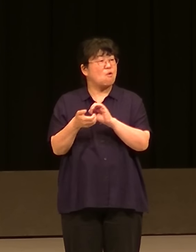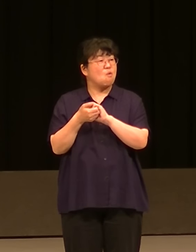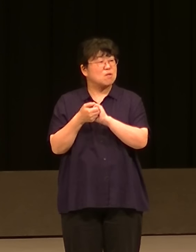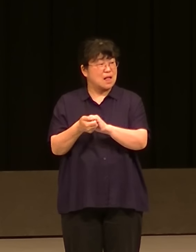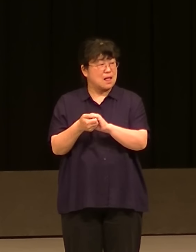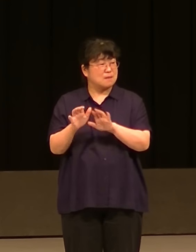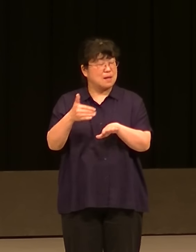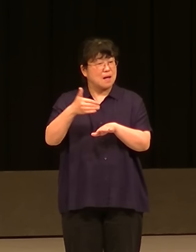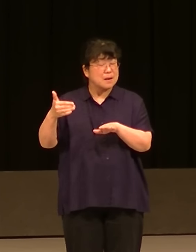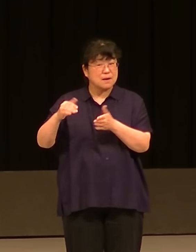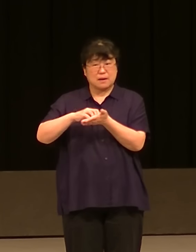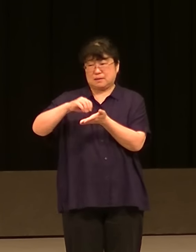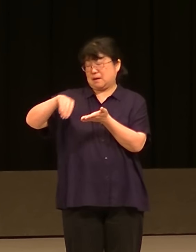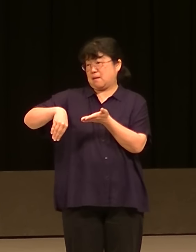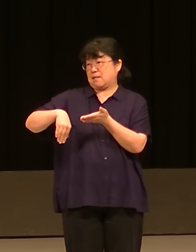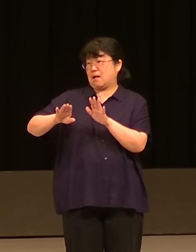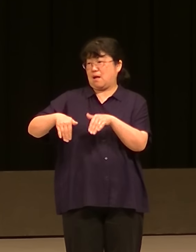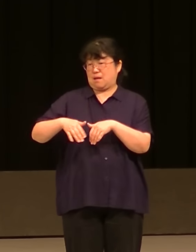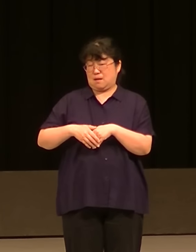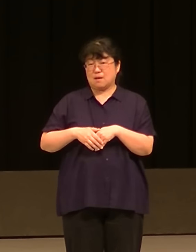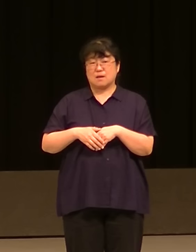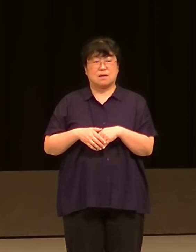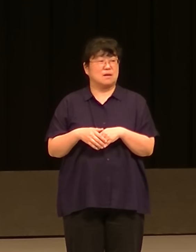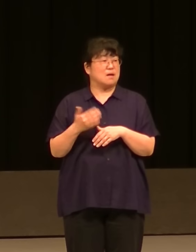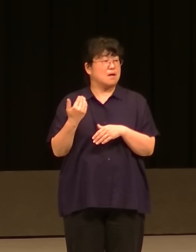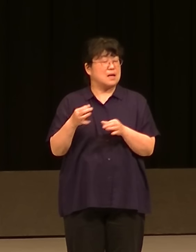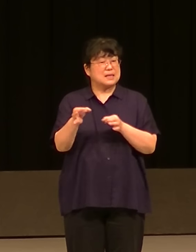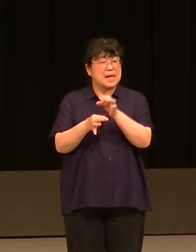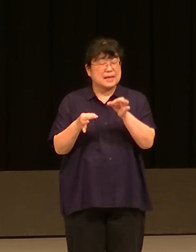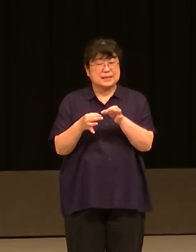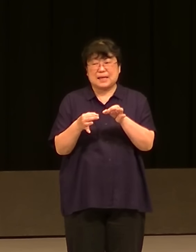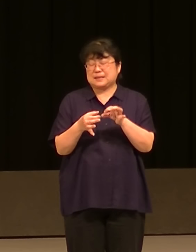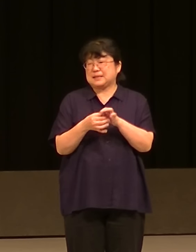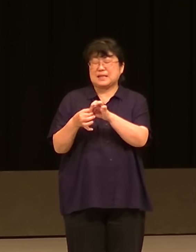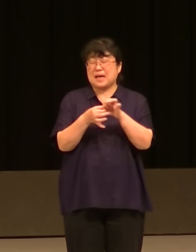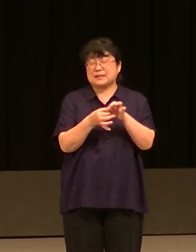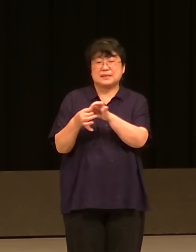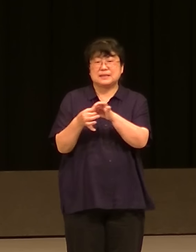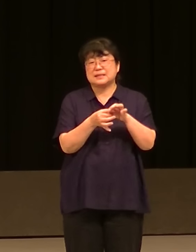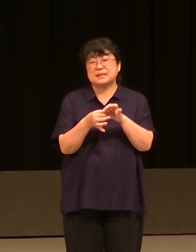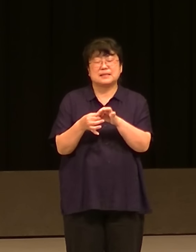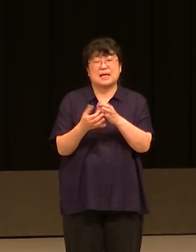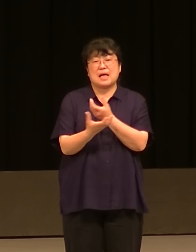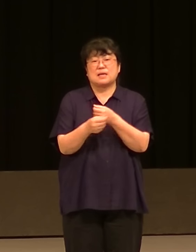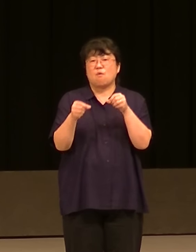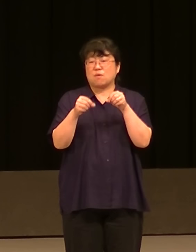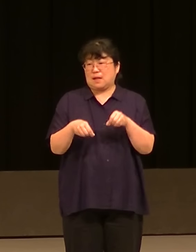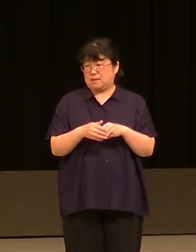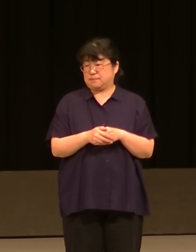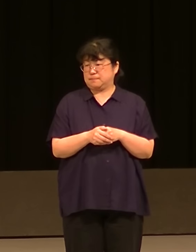リカはそこから脱却してしまいましたけど、経済連携協定が